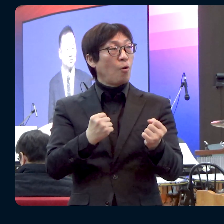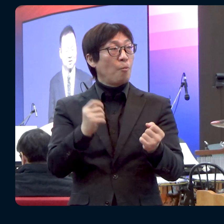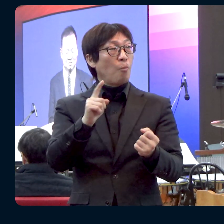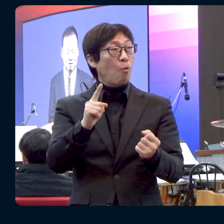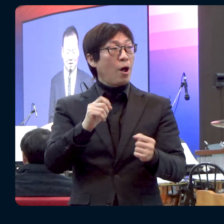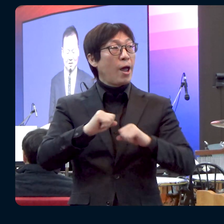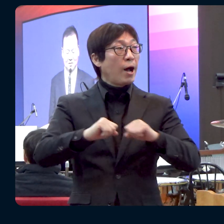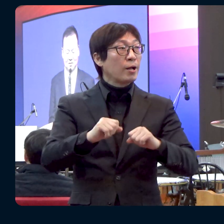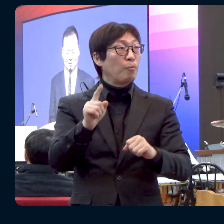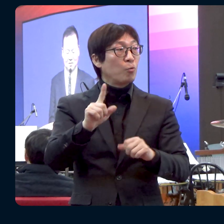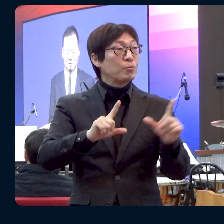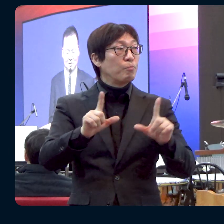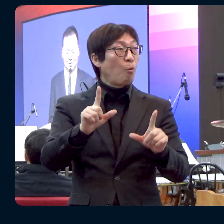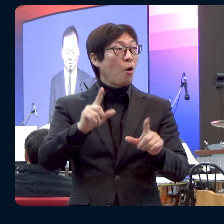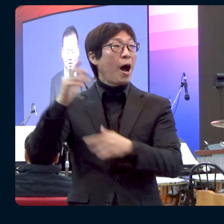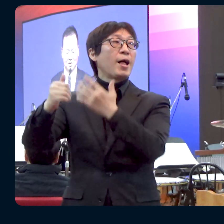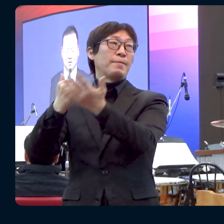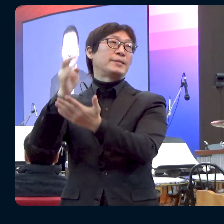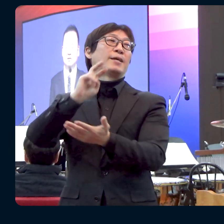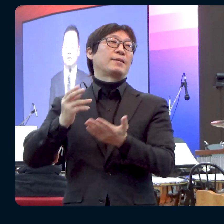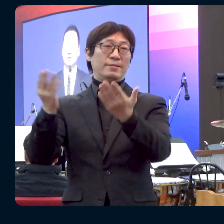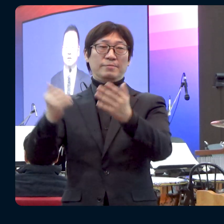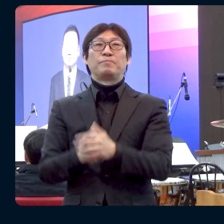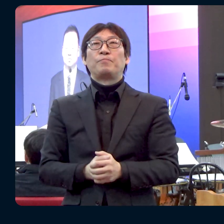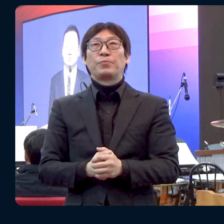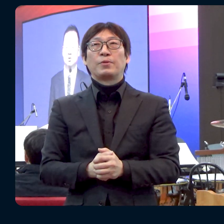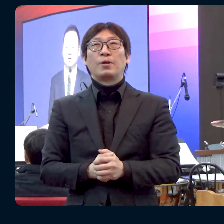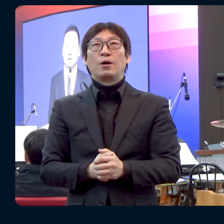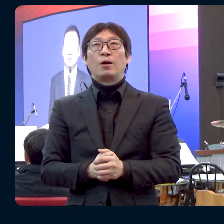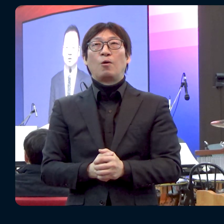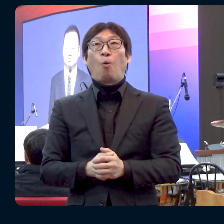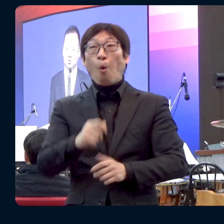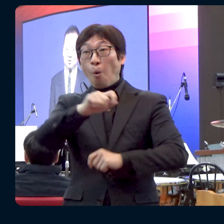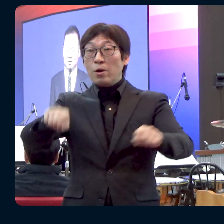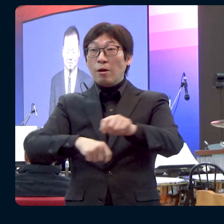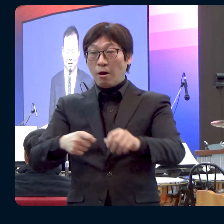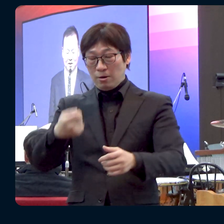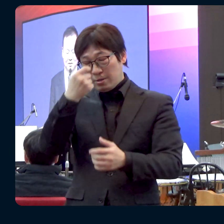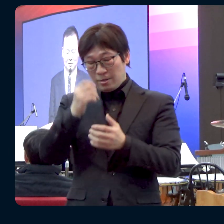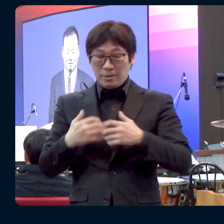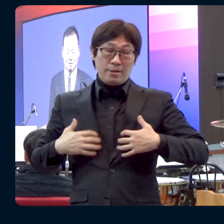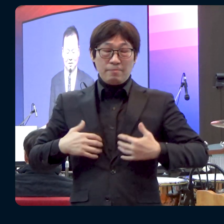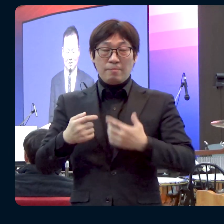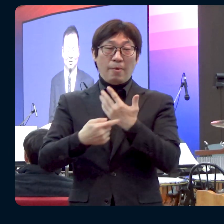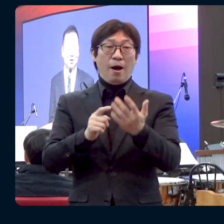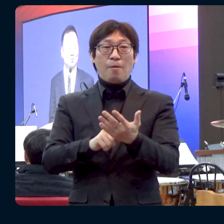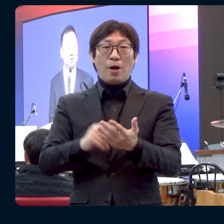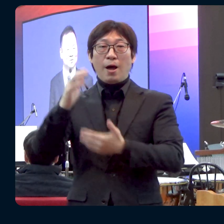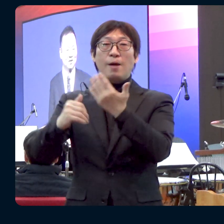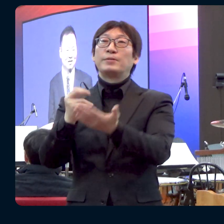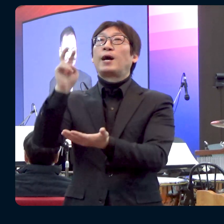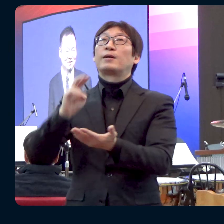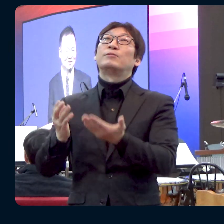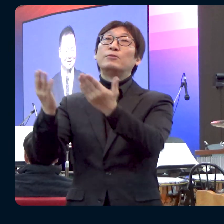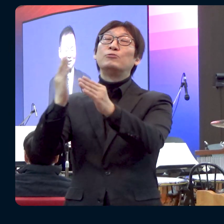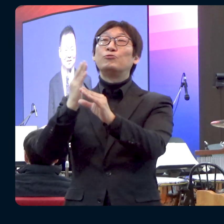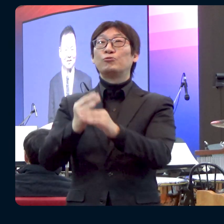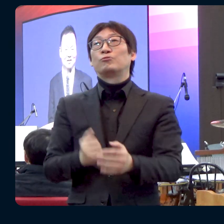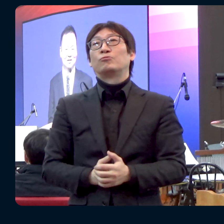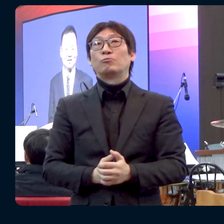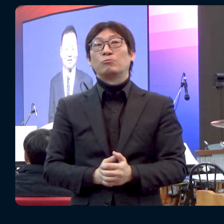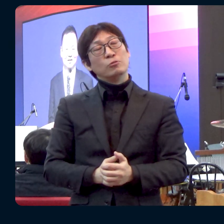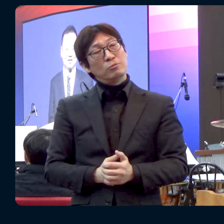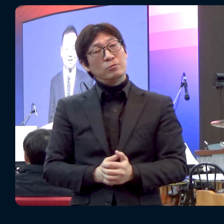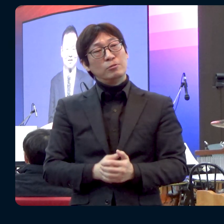향해 찬양하고 있습니다. 오히려 그들은 기쁨으로 하나님을 부르고 있습니다. 어떻게